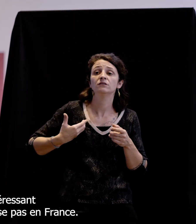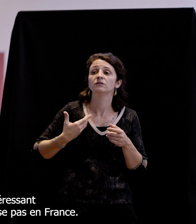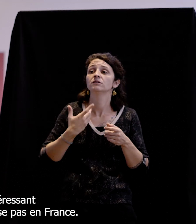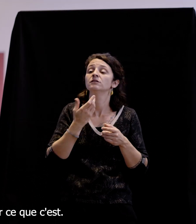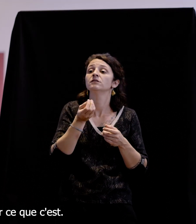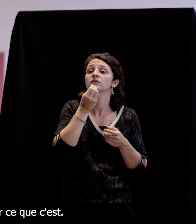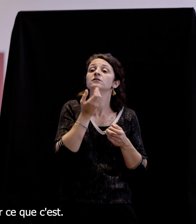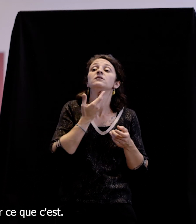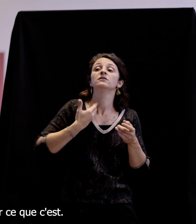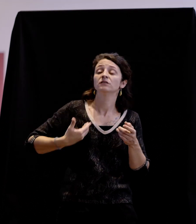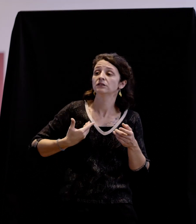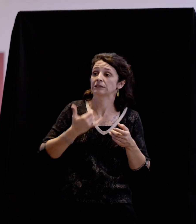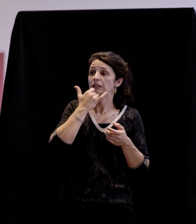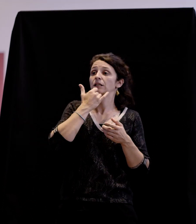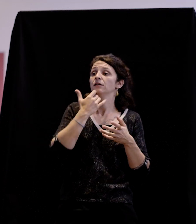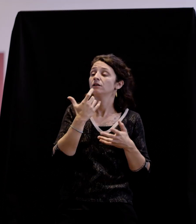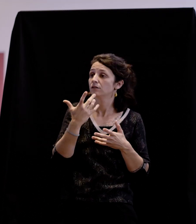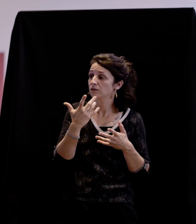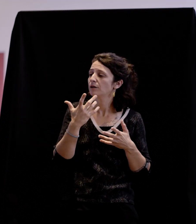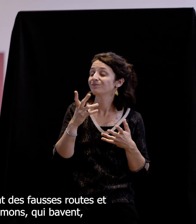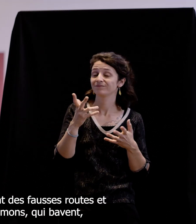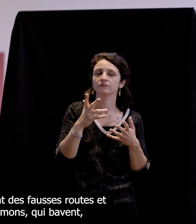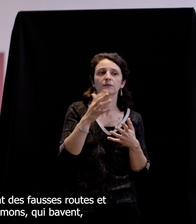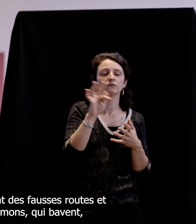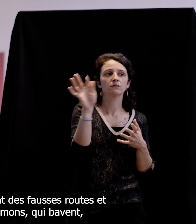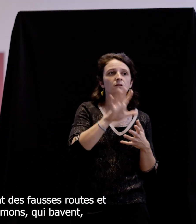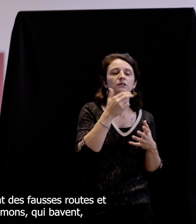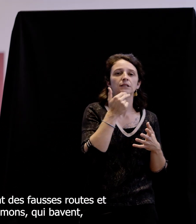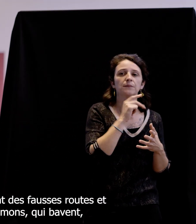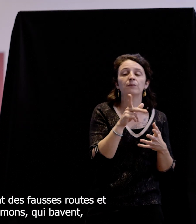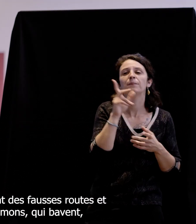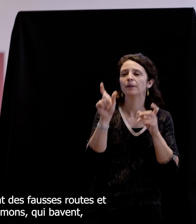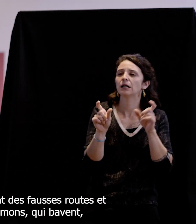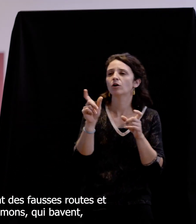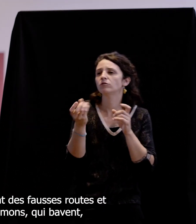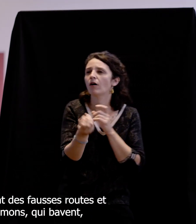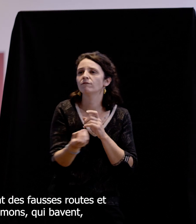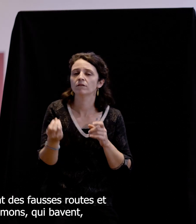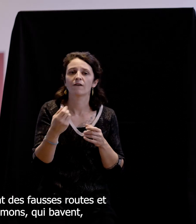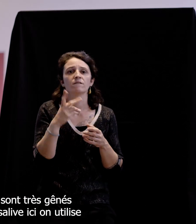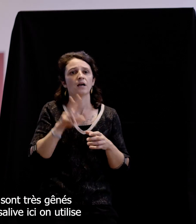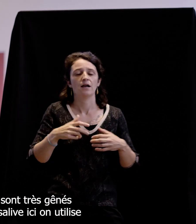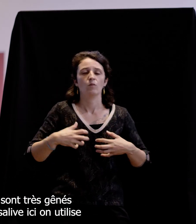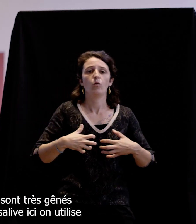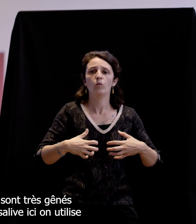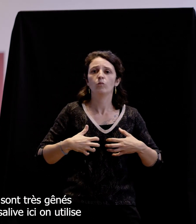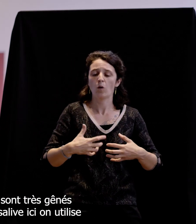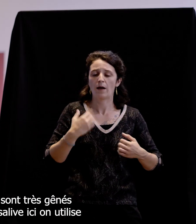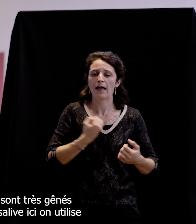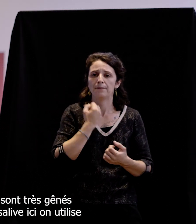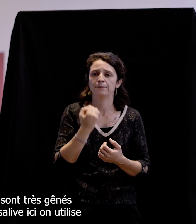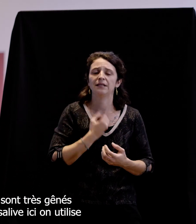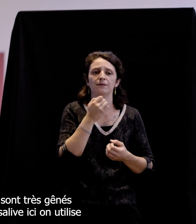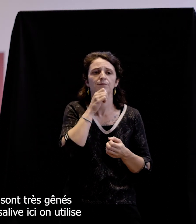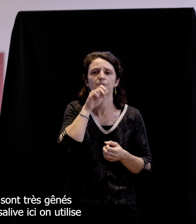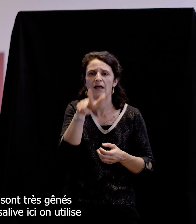l'utilise pas en France et je voudrais voir ce que c'est. Pour ceux qui vraiment font des fausses routes et qui abîment leurs poumons, qui bavent, qui crachent et qui sont